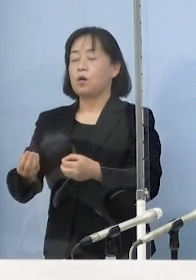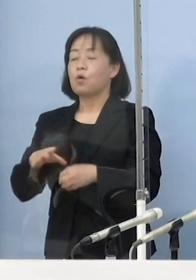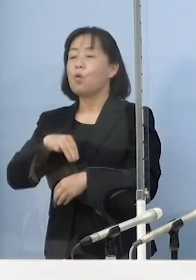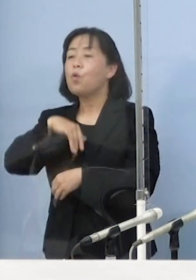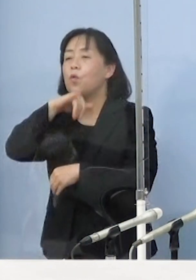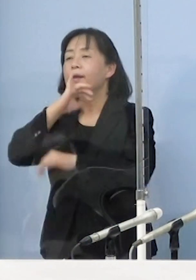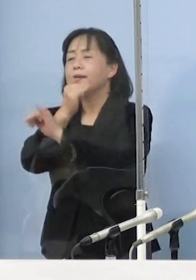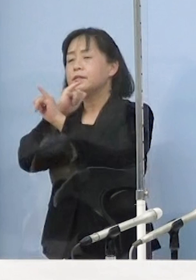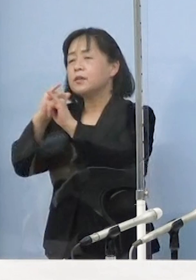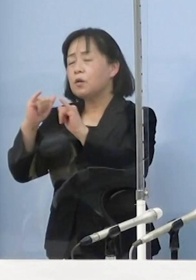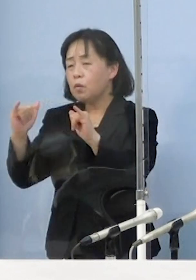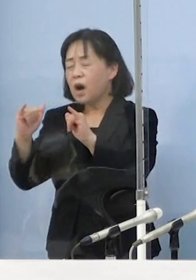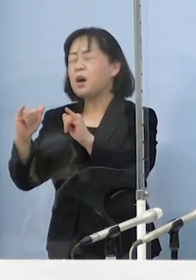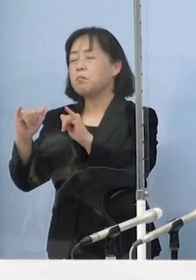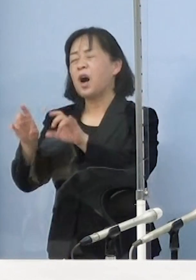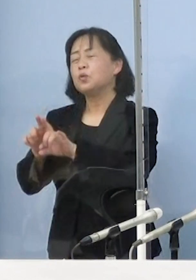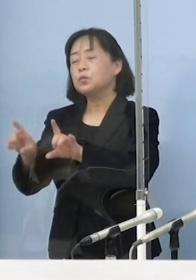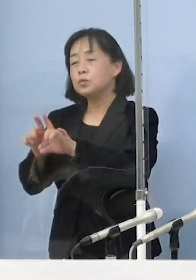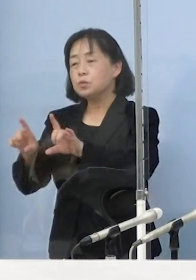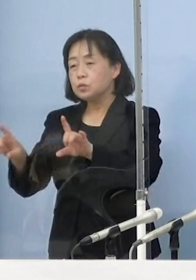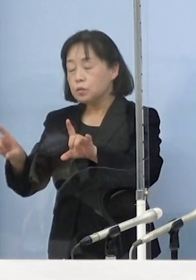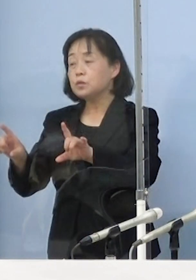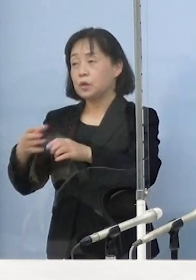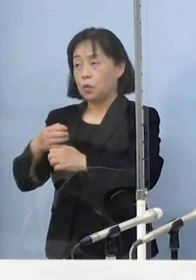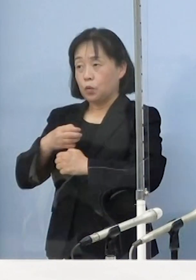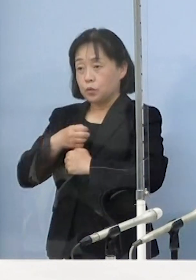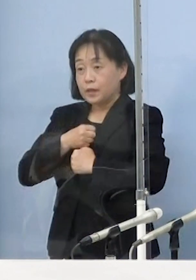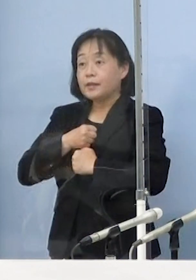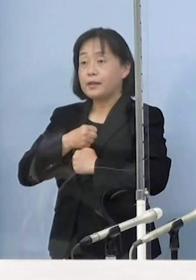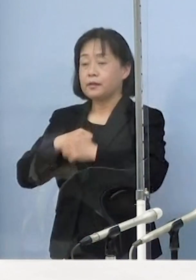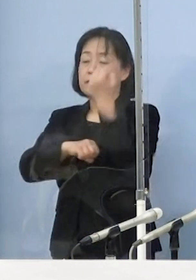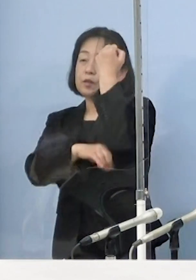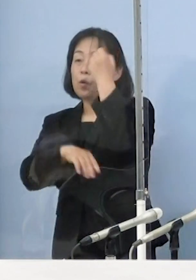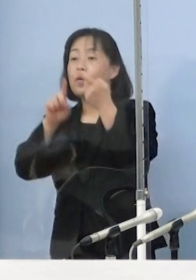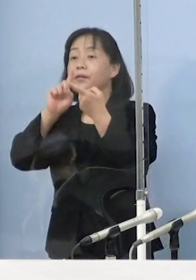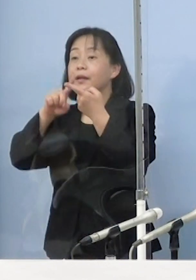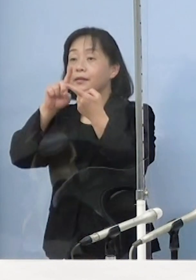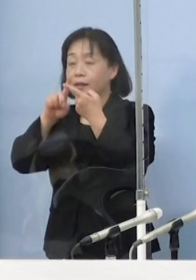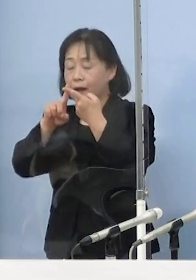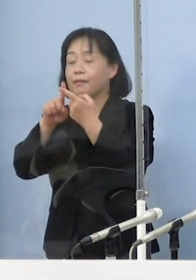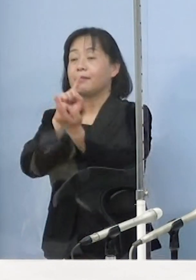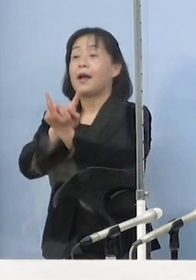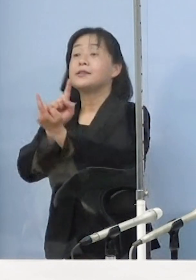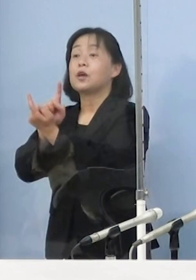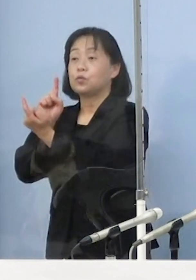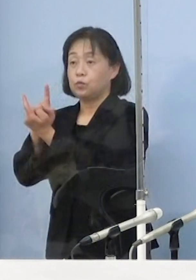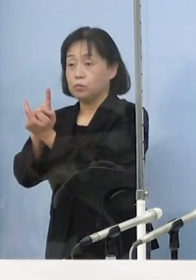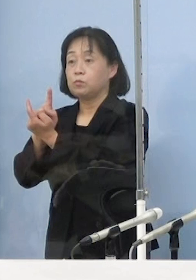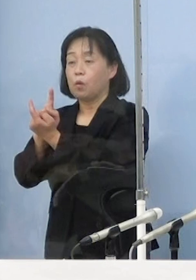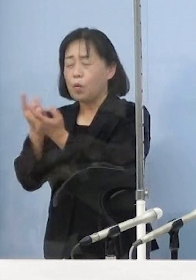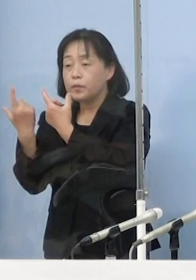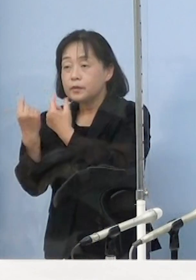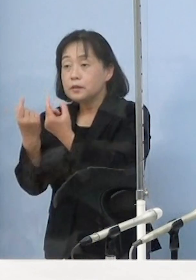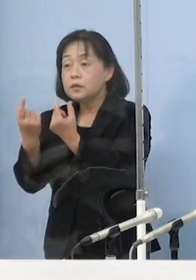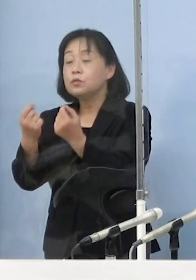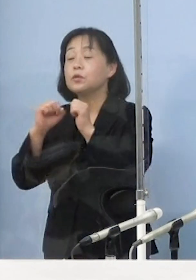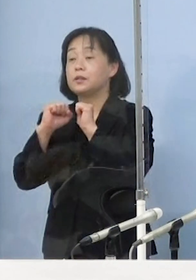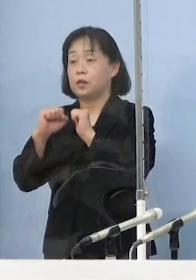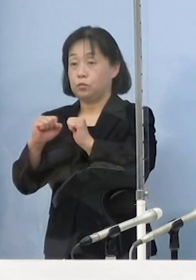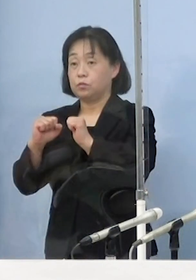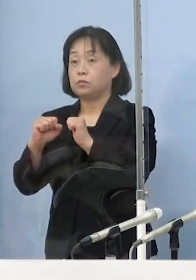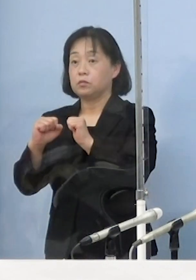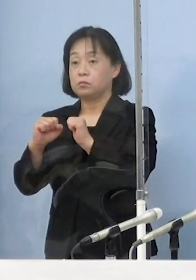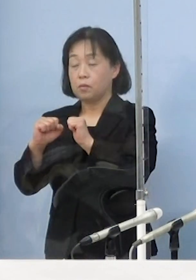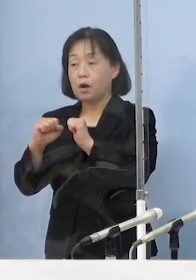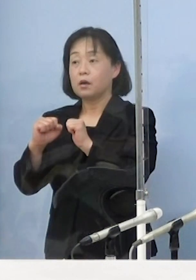用心をされていて、例えば基本的な感染対策、これもよくやられている。お話